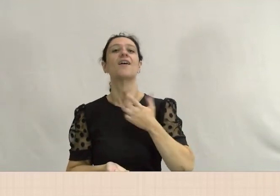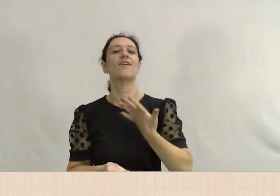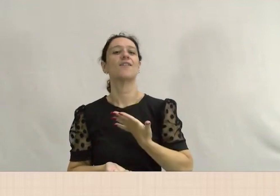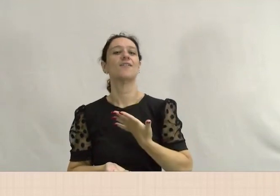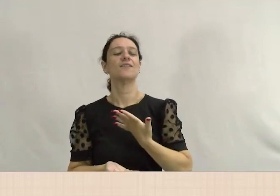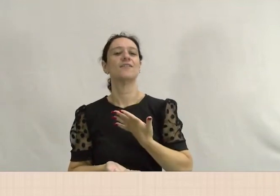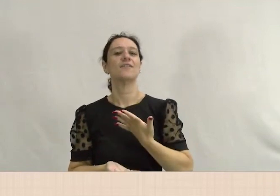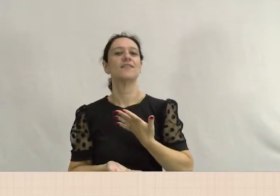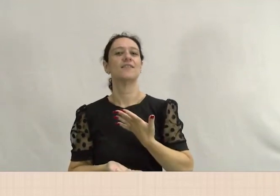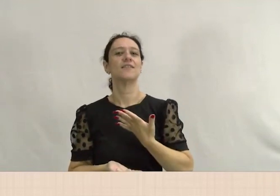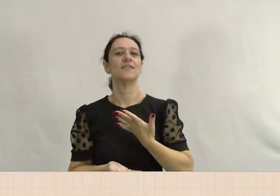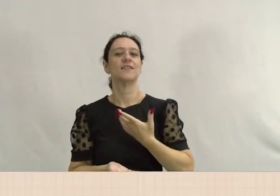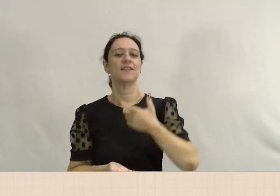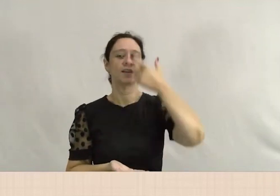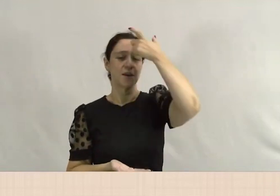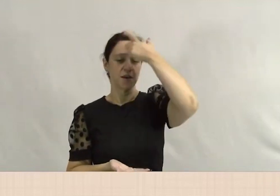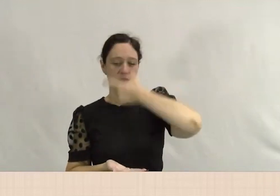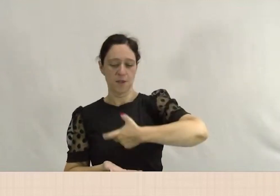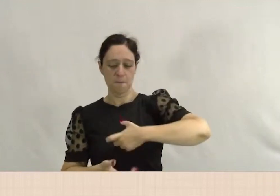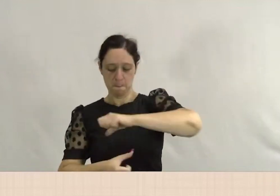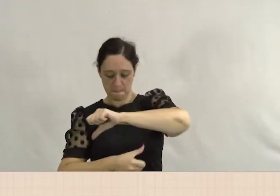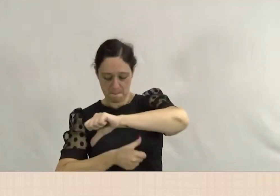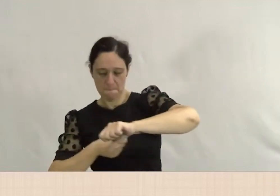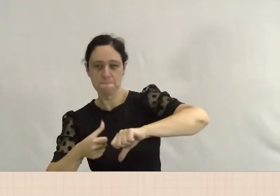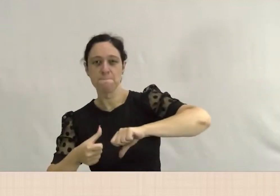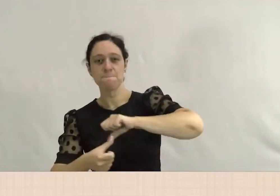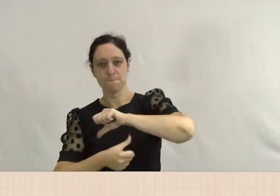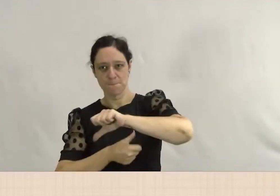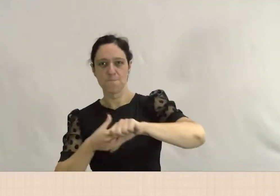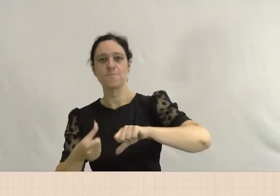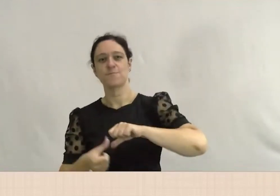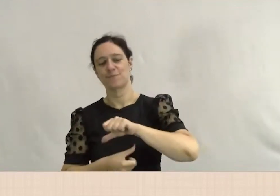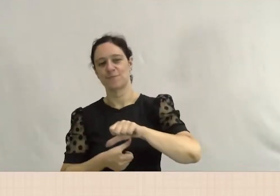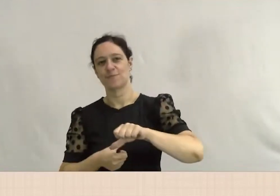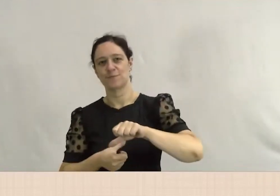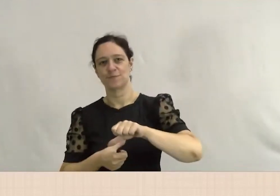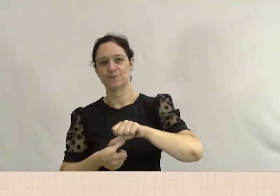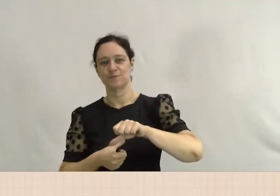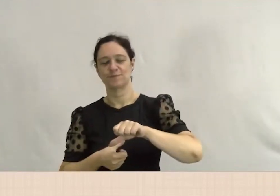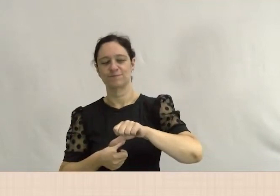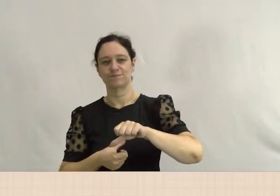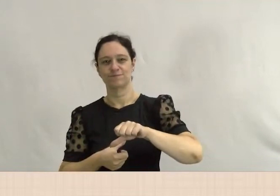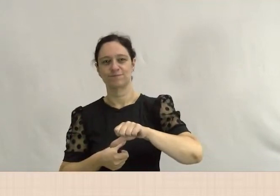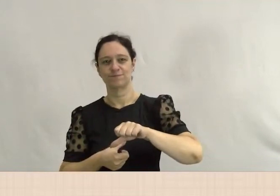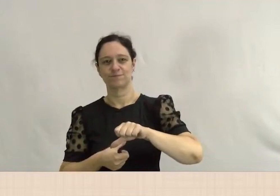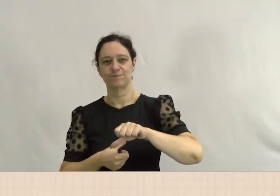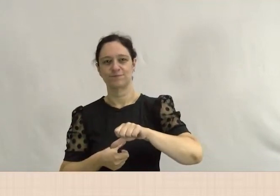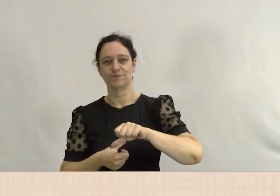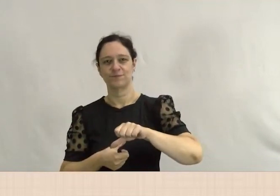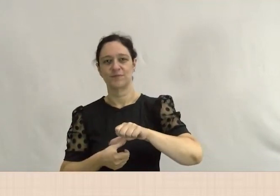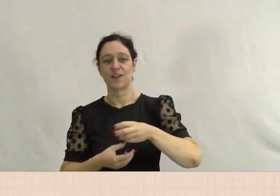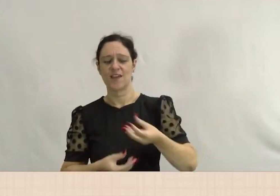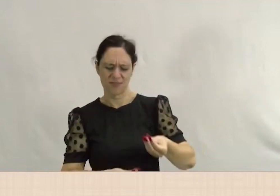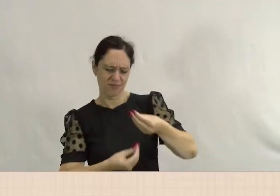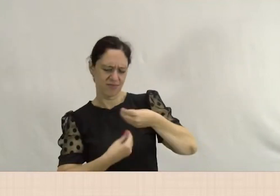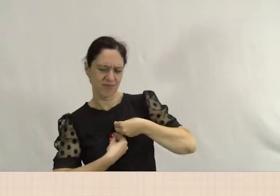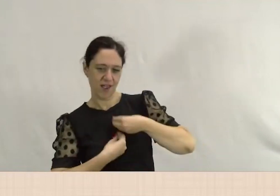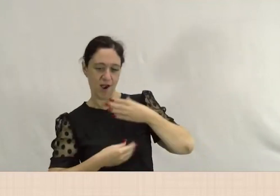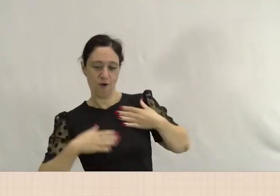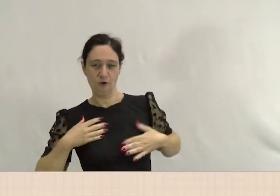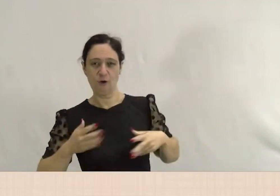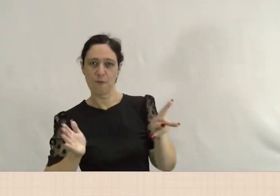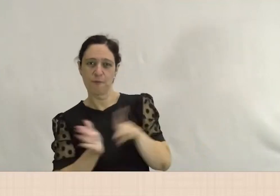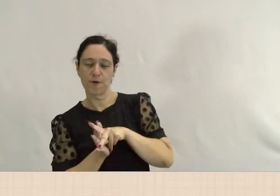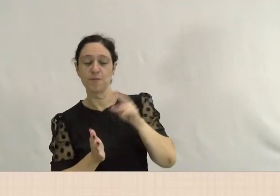A transfiguração do nosso corpo, a redenção do nosso corpo, nos dará um corpo de